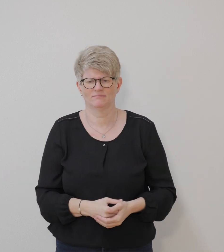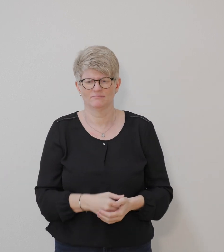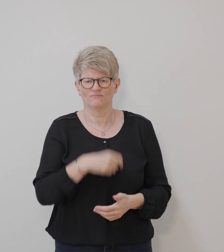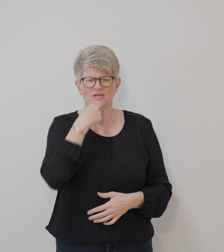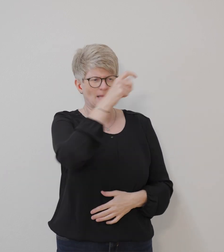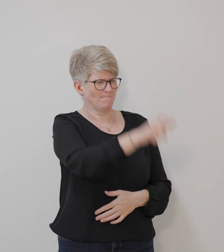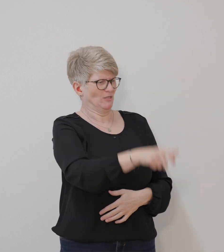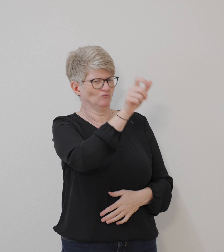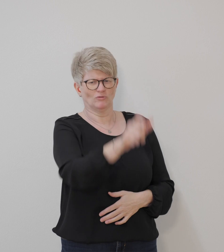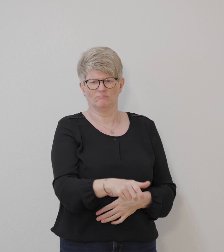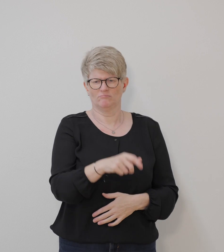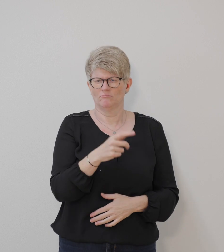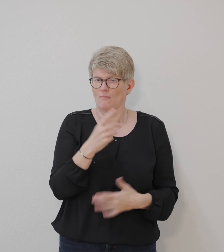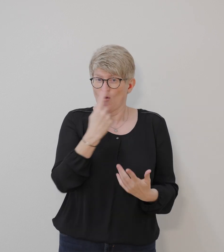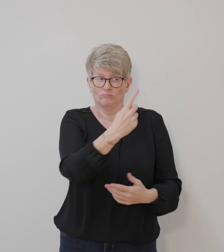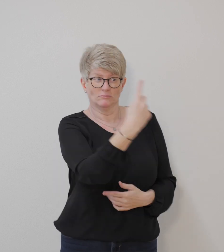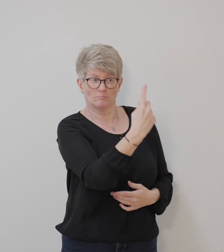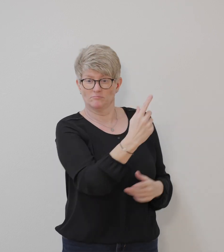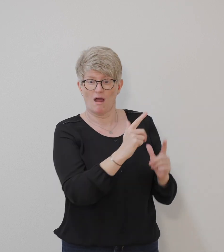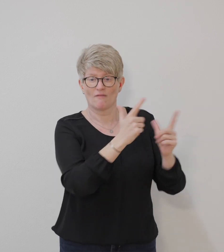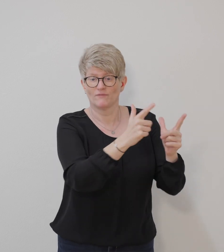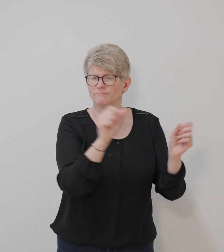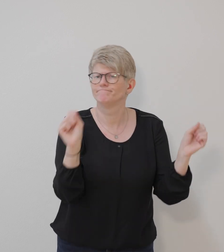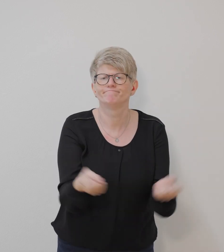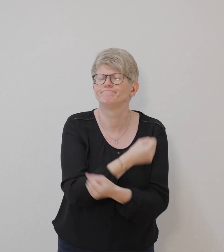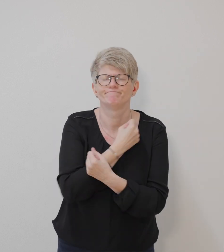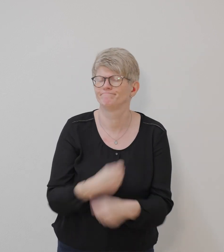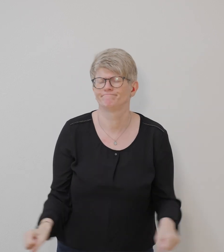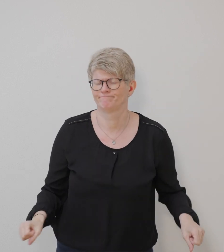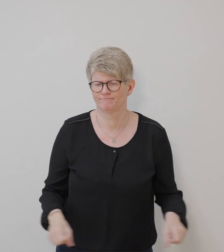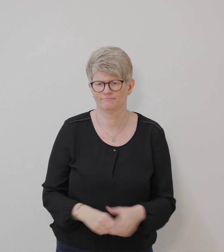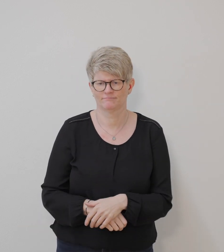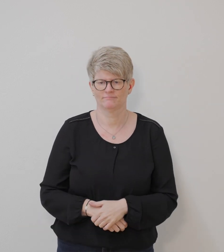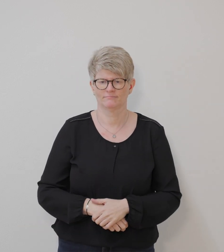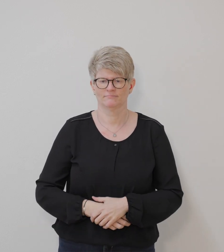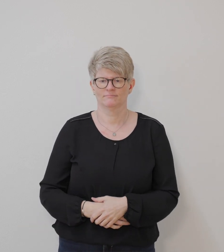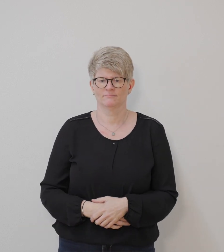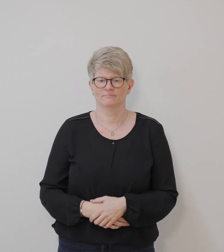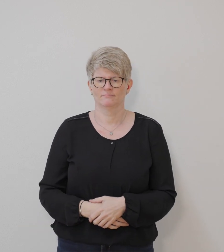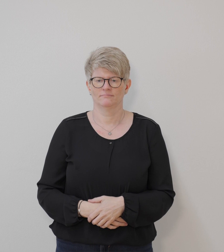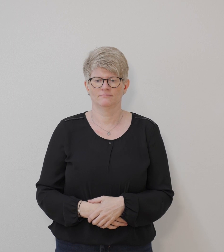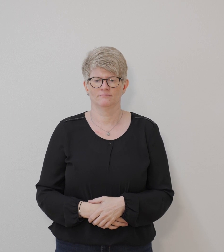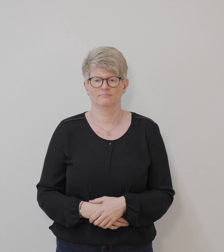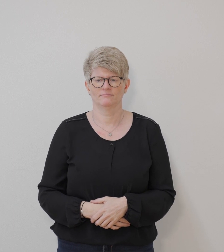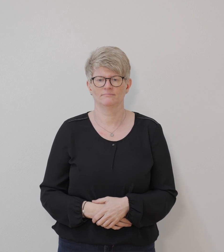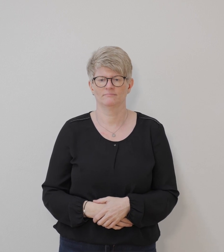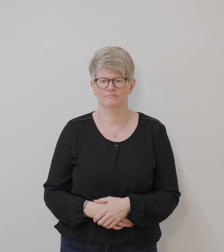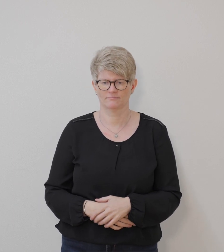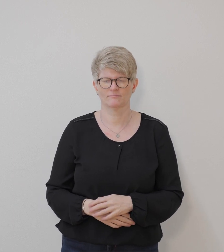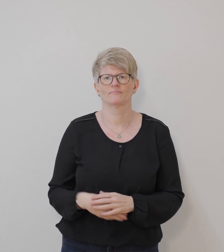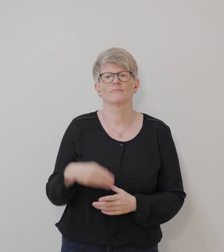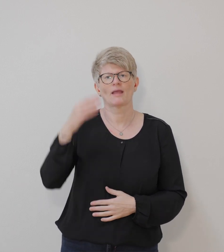in der Bahnhofsmission: Draußen ist es kalt, matschig, grau. Ich bin